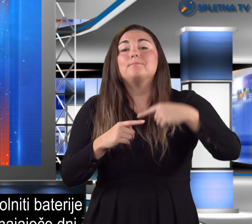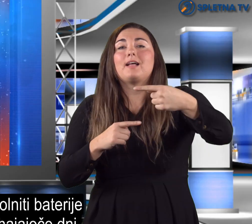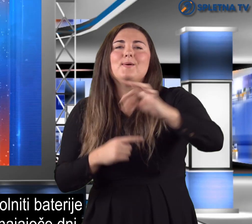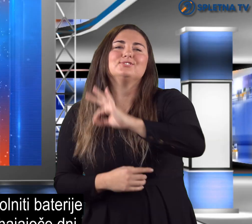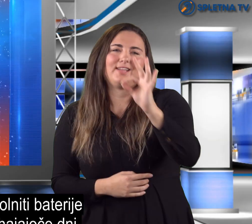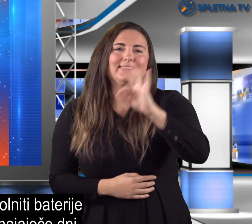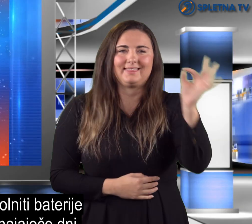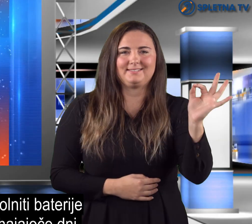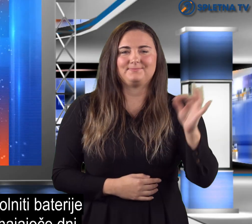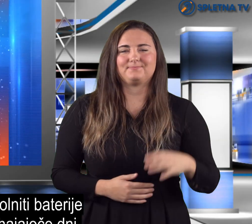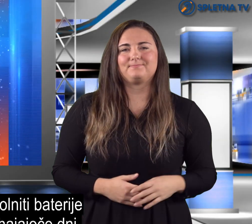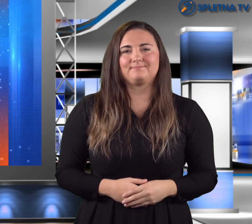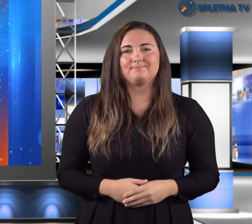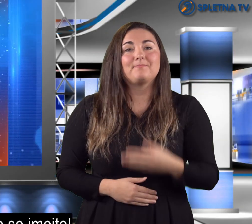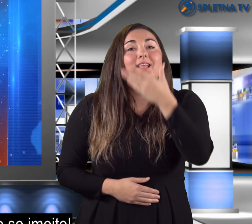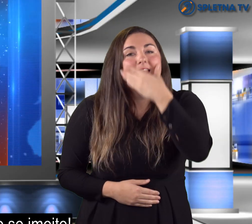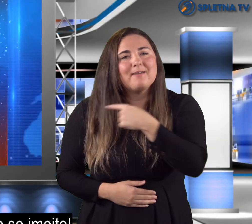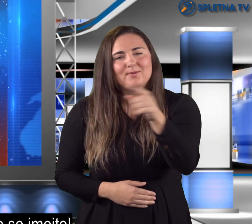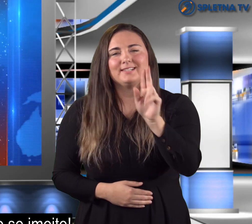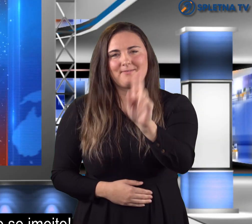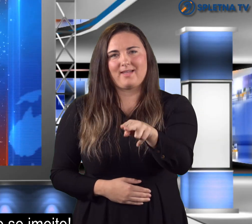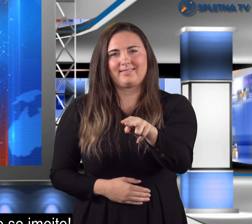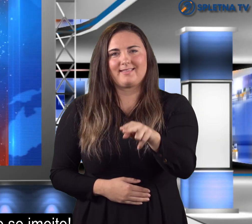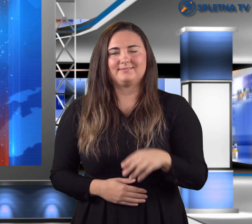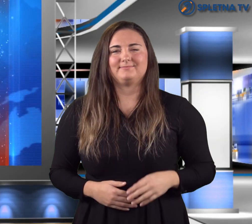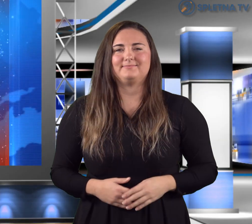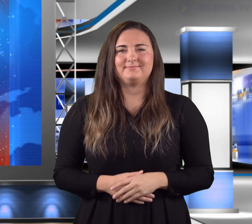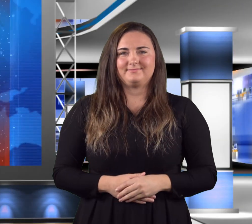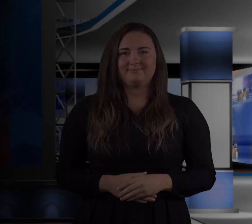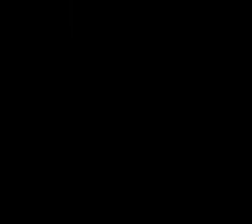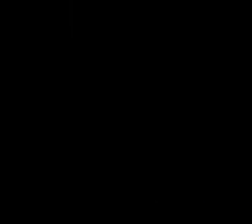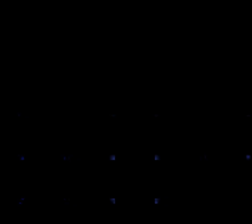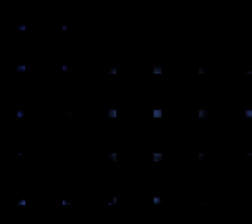prihajajoče dni. Lepo se imejte.